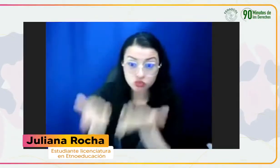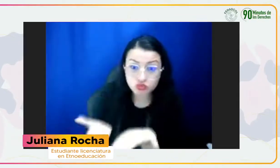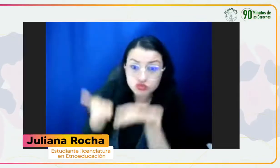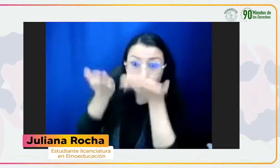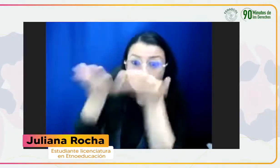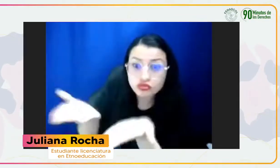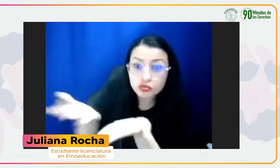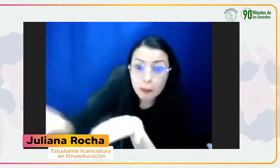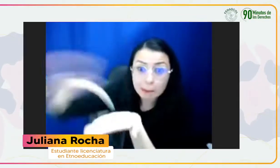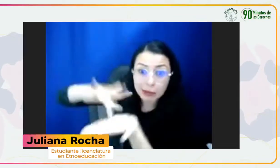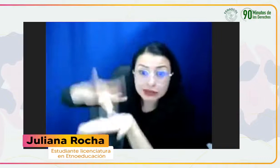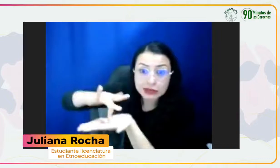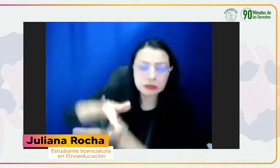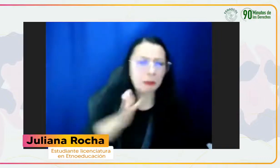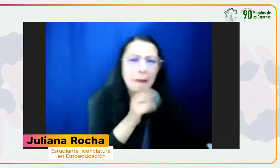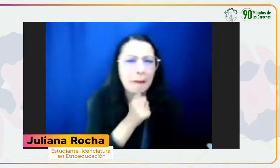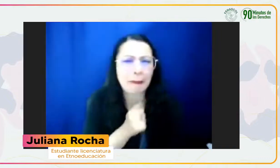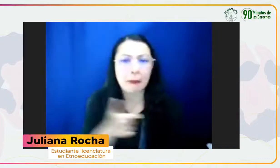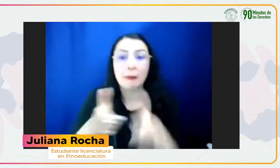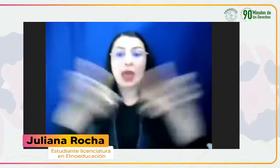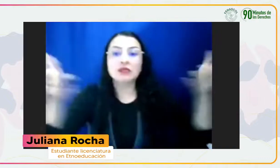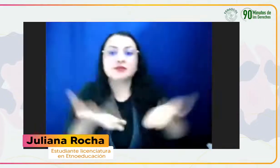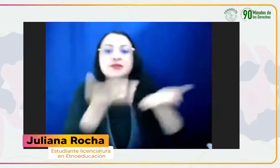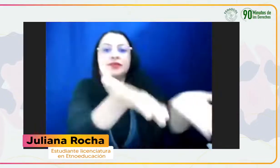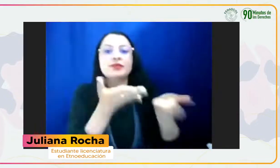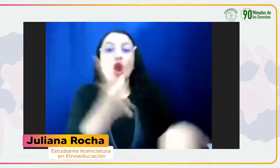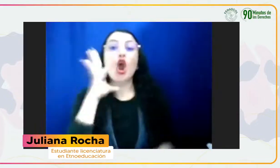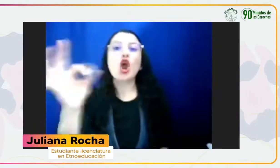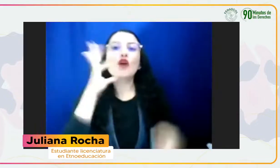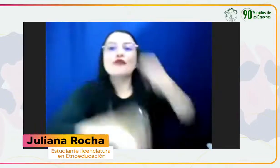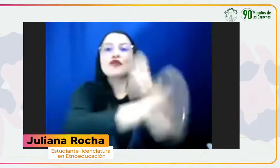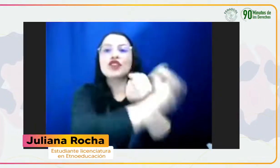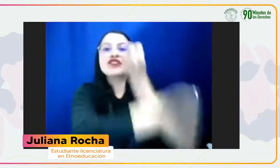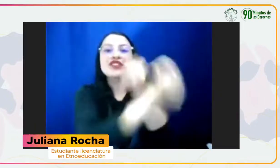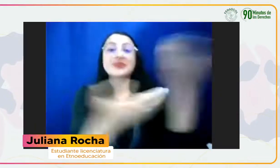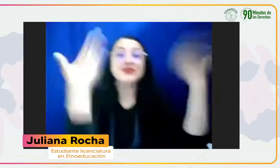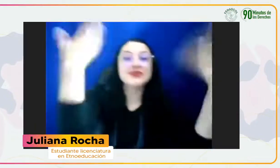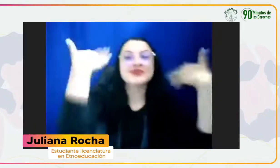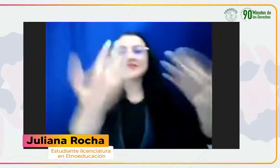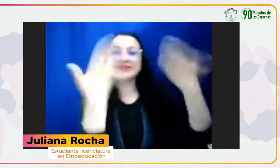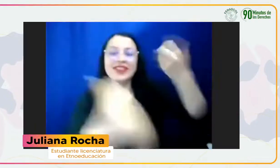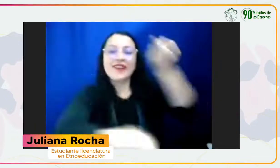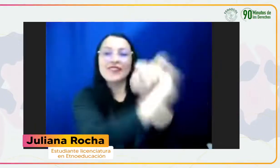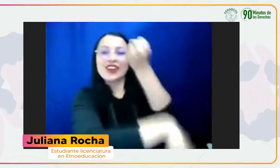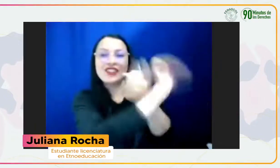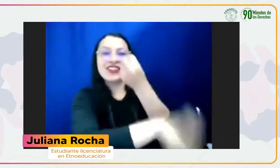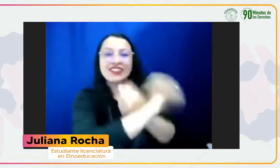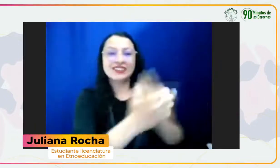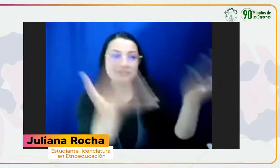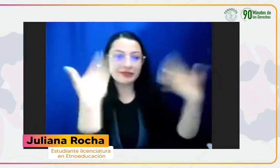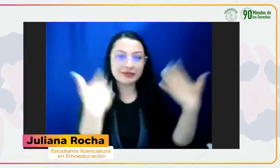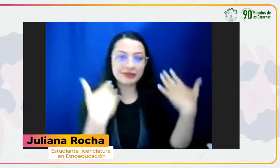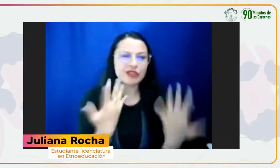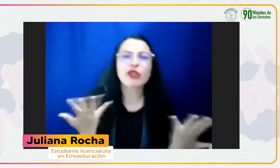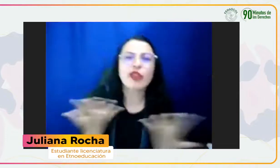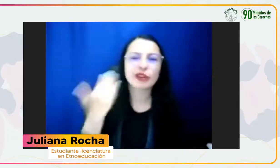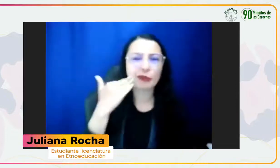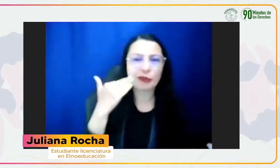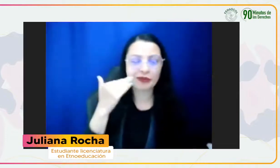deportivos. Una oportunidad para la participación se ve más en los hombres, como es el fútbol,